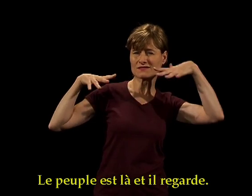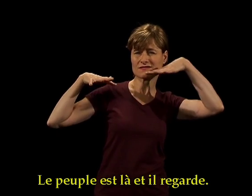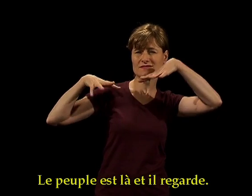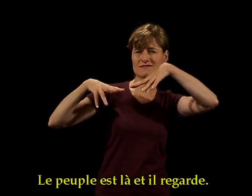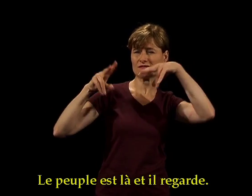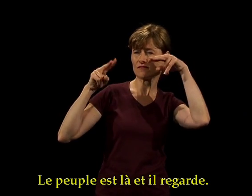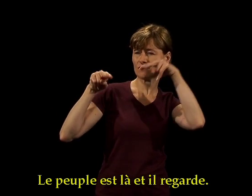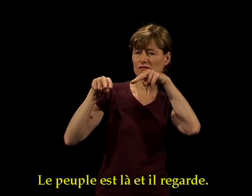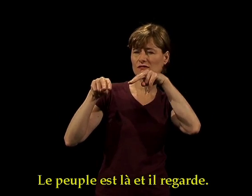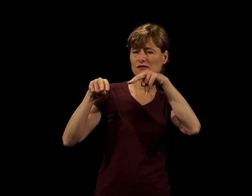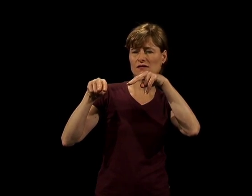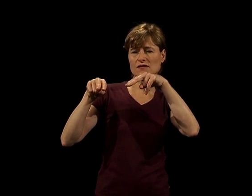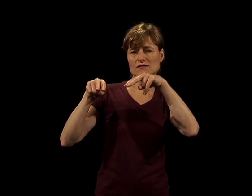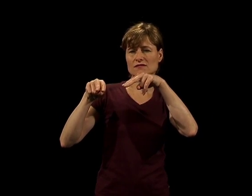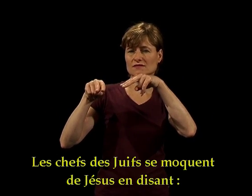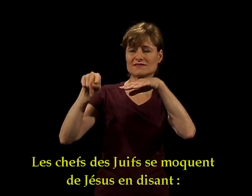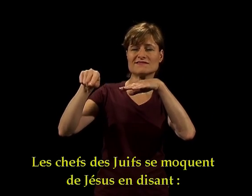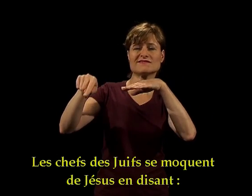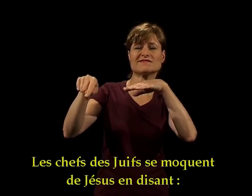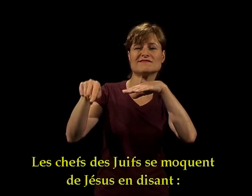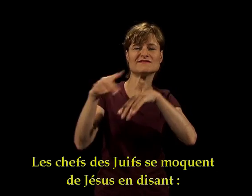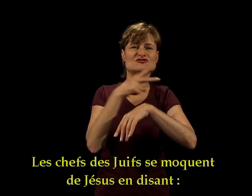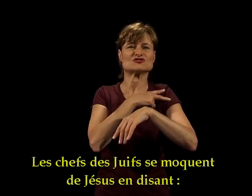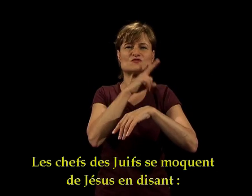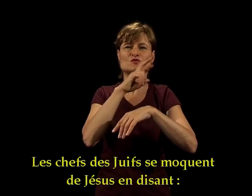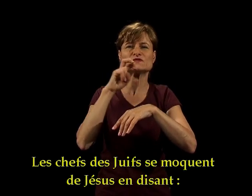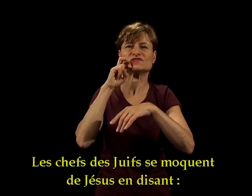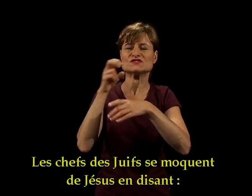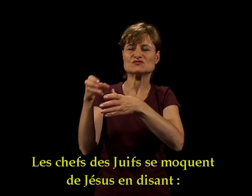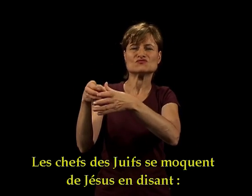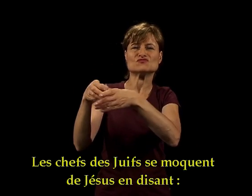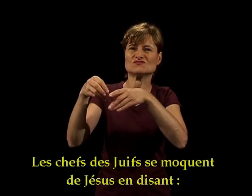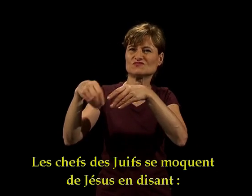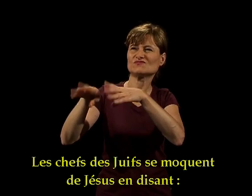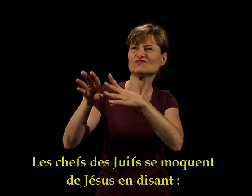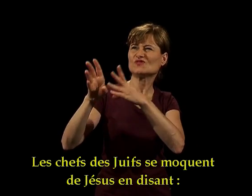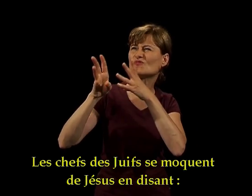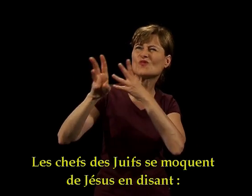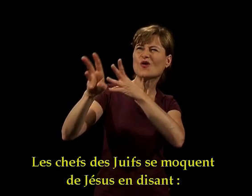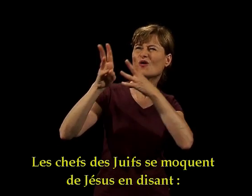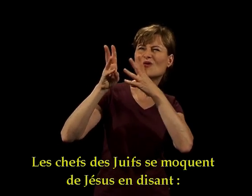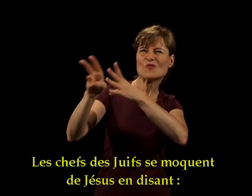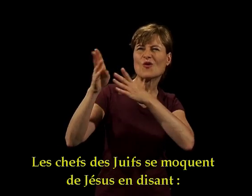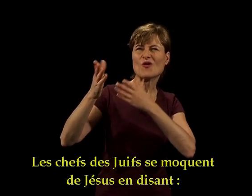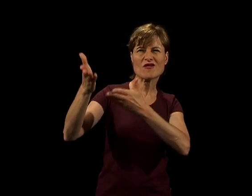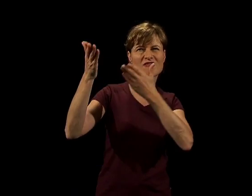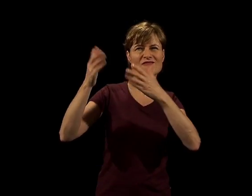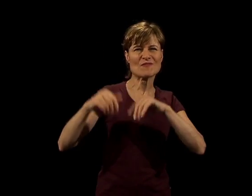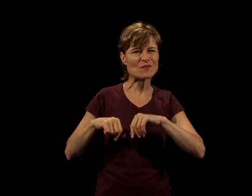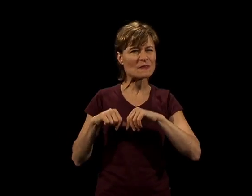Le peuple est là et il regarde. Les chefs des Juifs se moquent de Jésus en disant « Il a sauvé